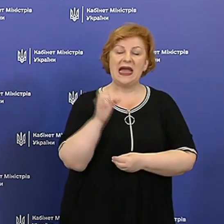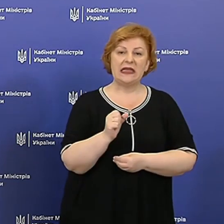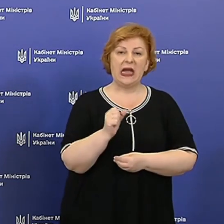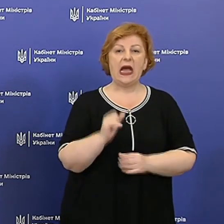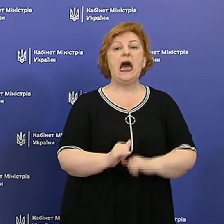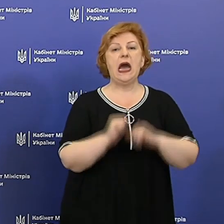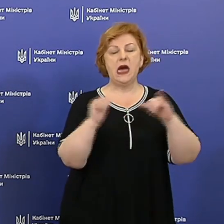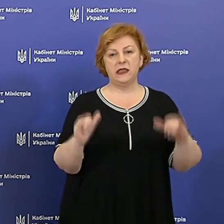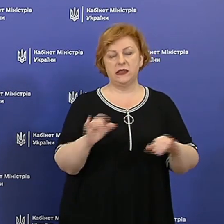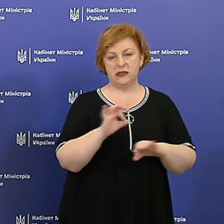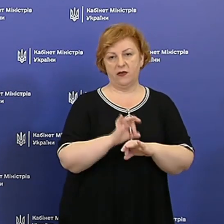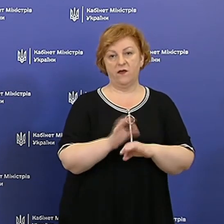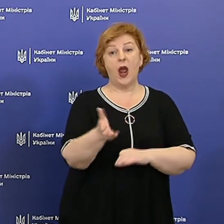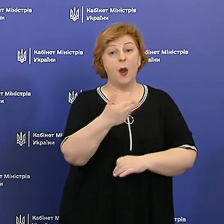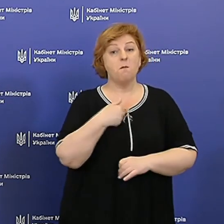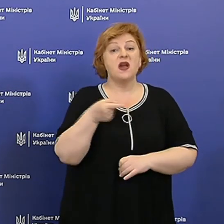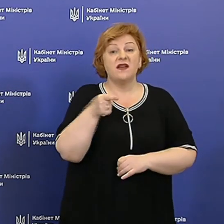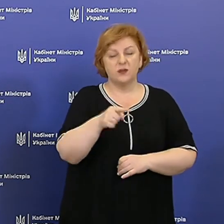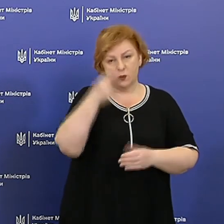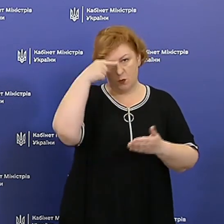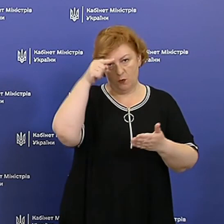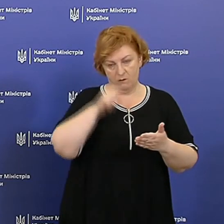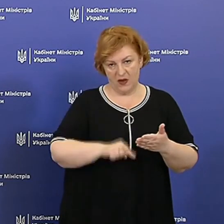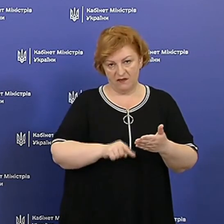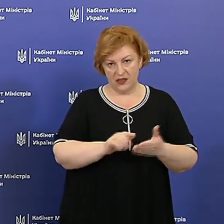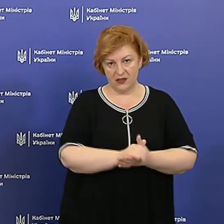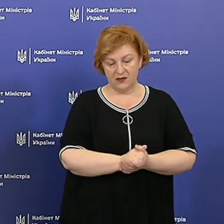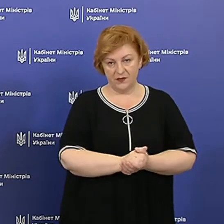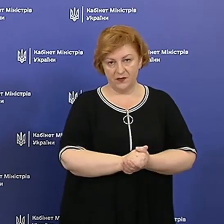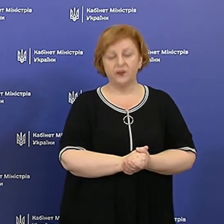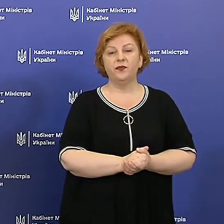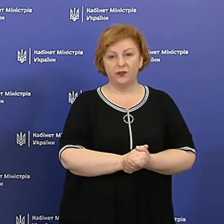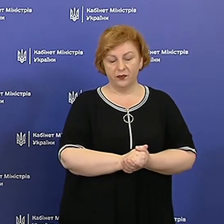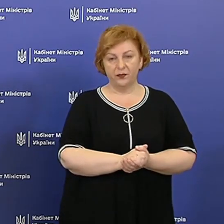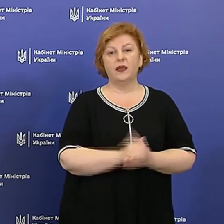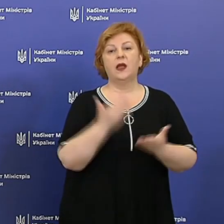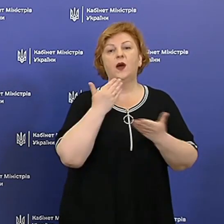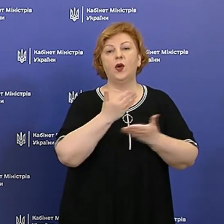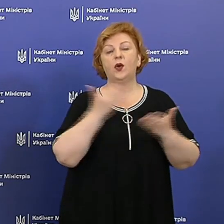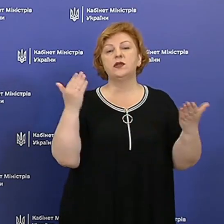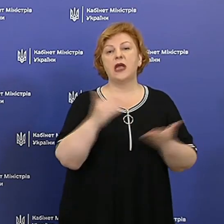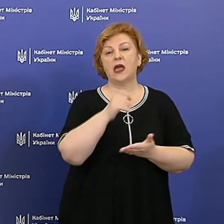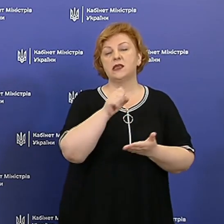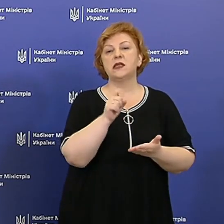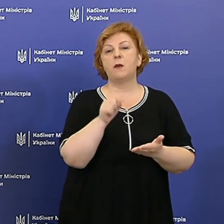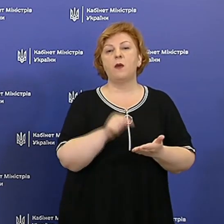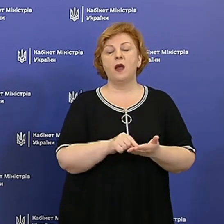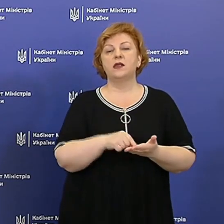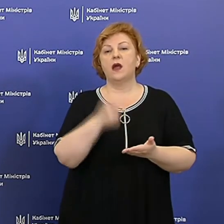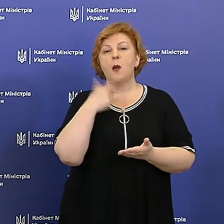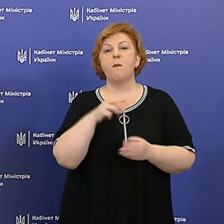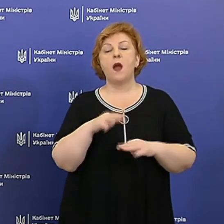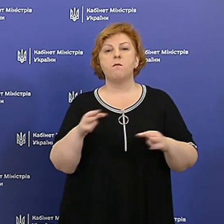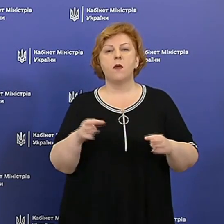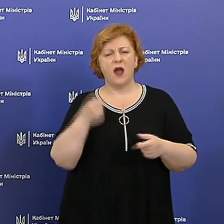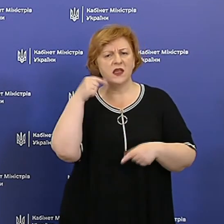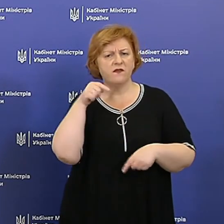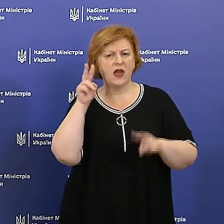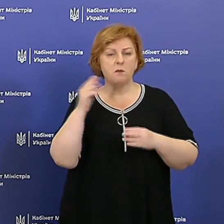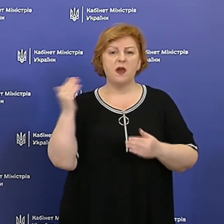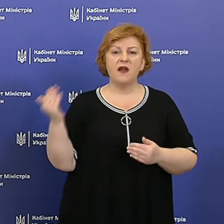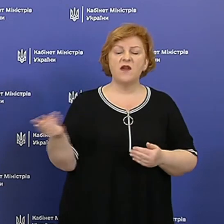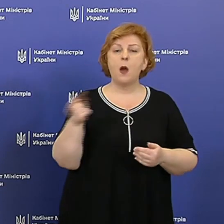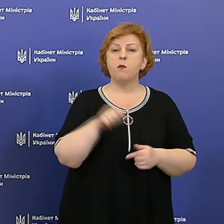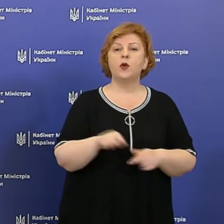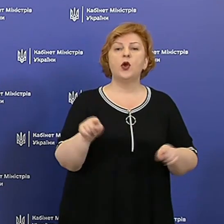ріст захворюваності. Ми в цьому впевнені. Дякуємо. І останнє запитання до пана міністра. Чи відомо вам про